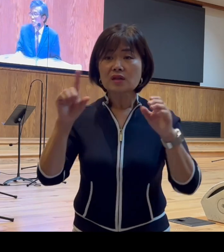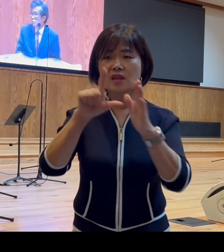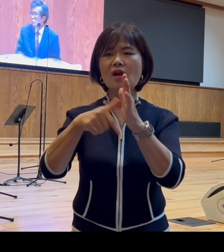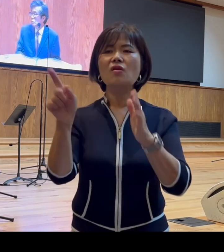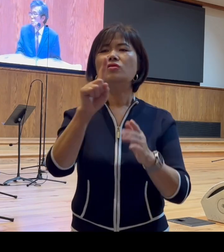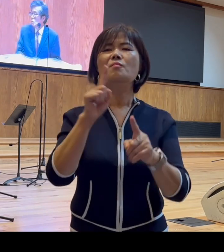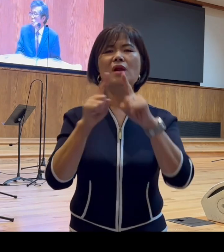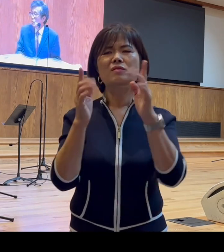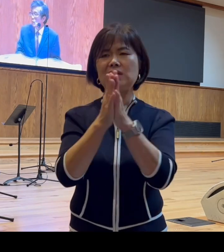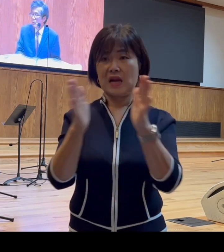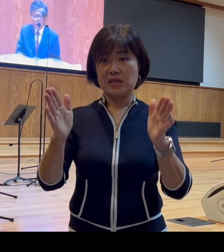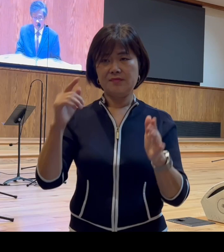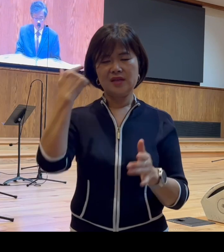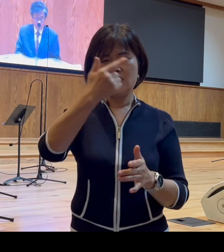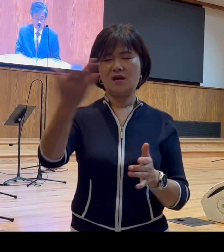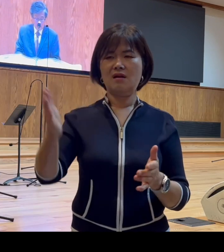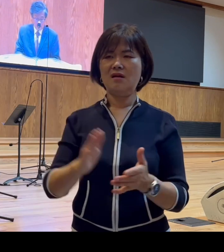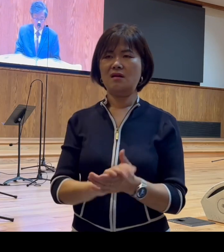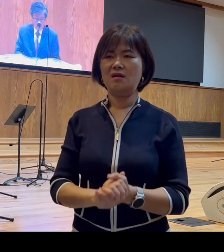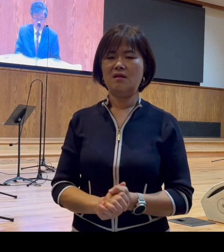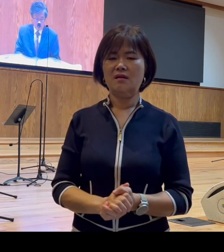말로 시작하세요?